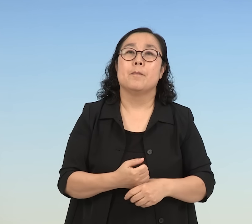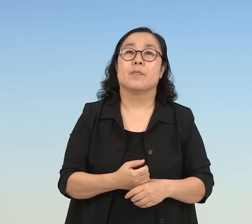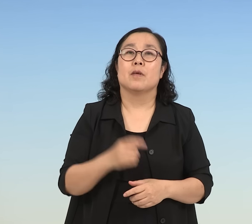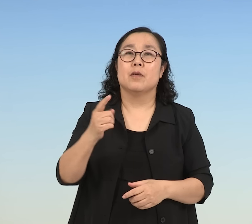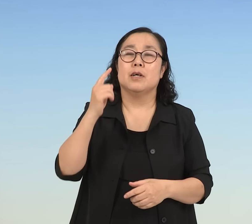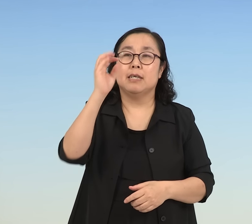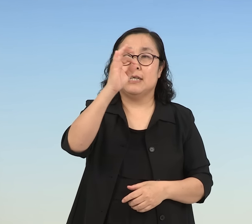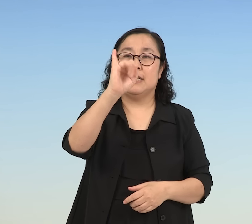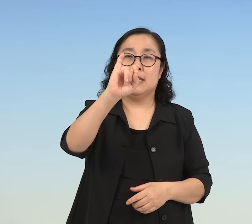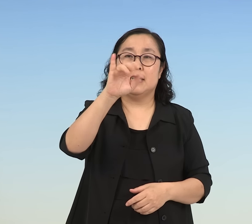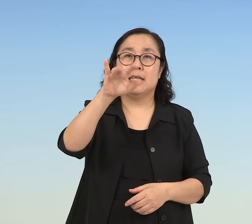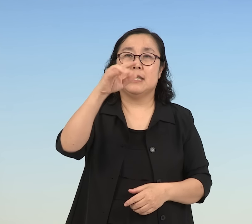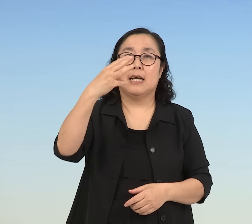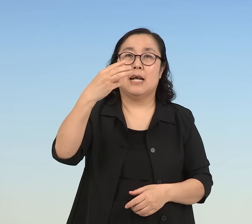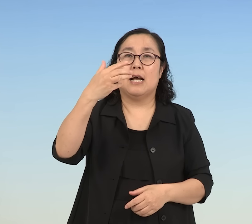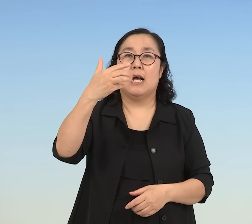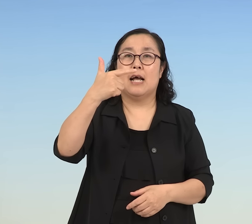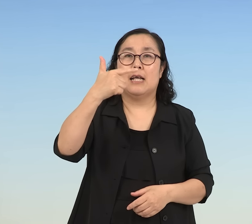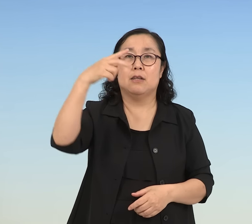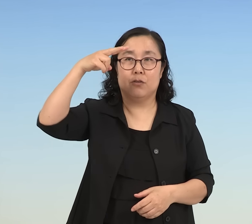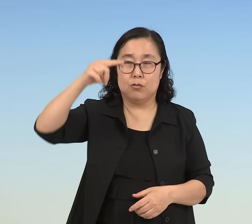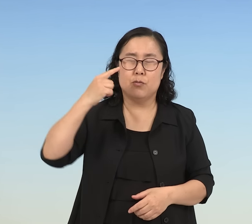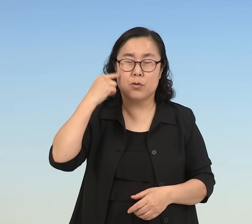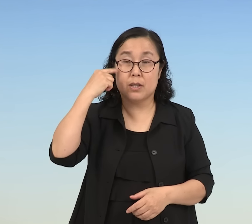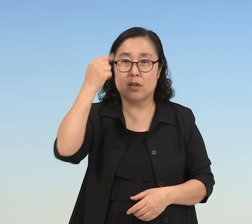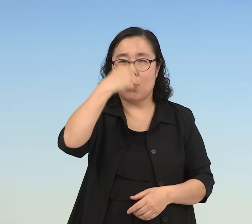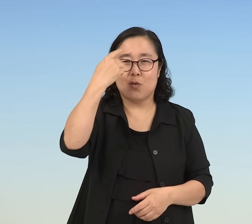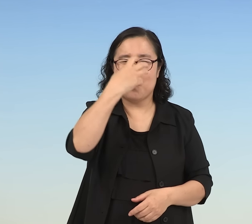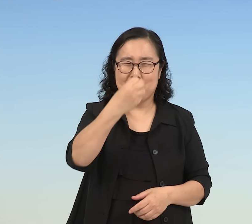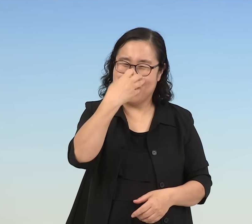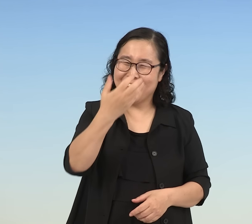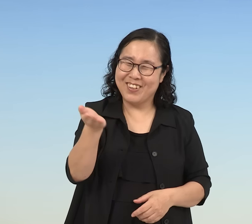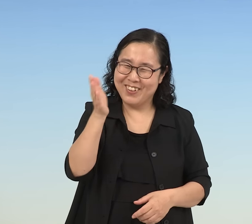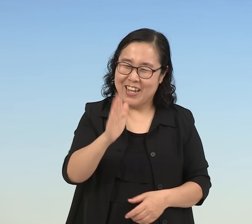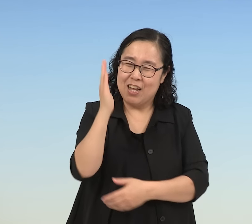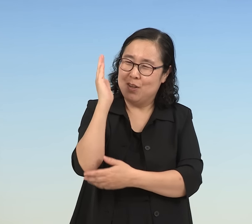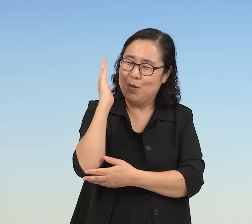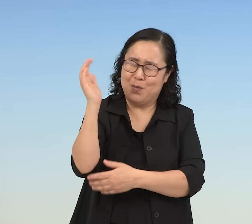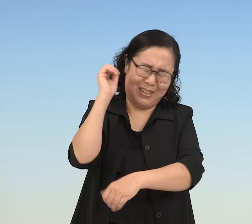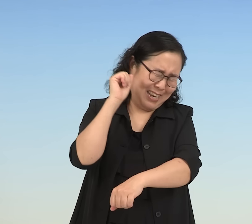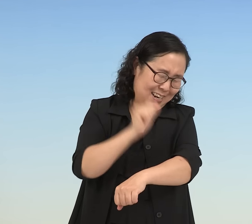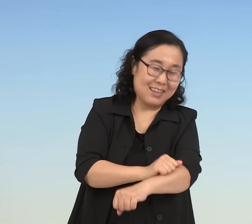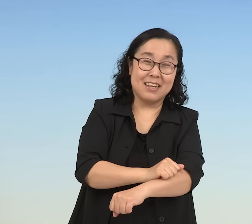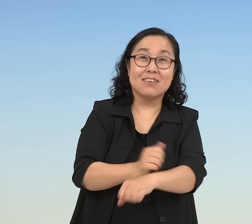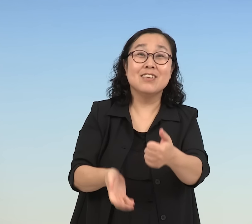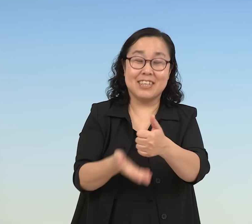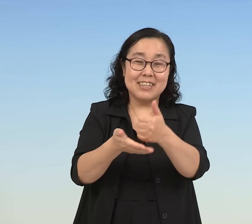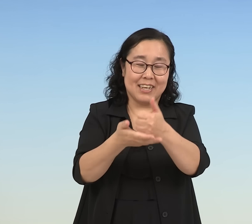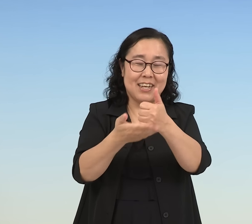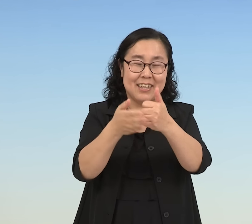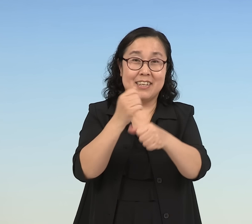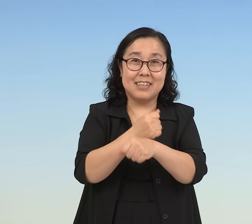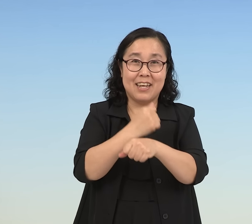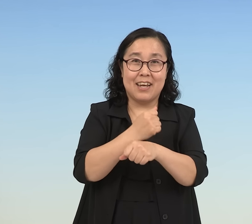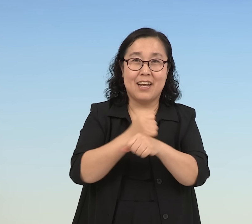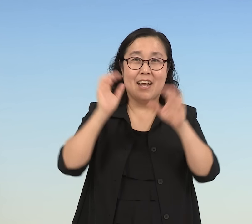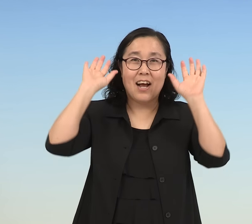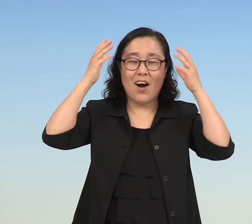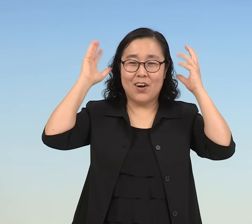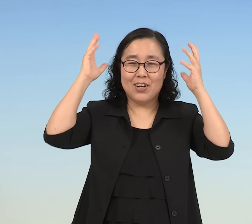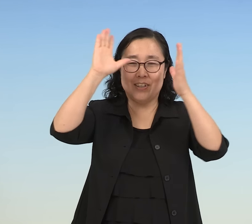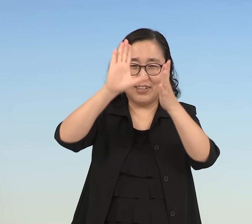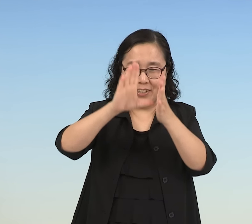말씀하신대요. 아, 그 이찬수 목사는 얼굴은 별론데 그 설교는 참 잘해. 그렇게 이야기한다는